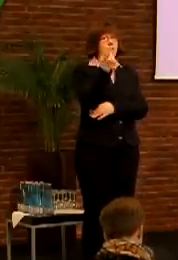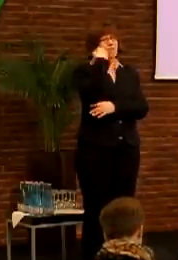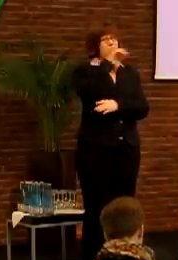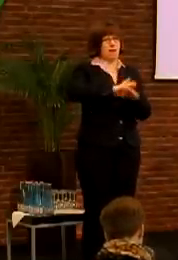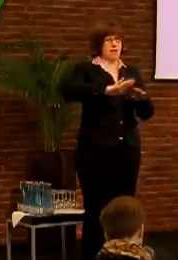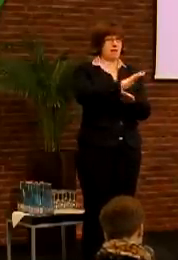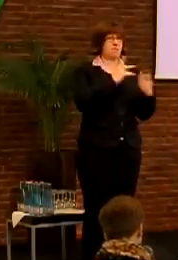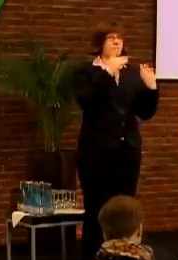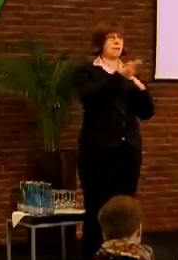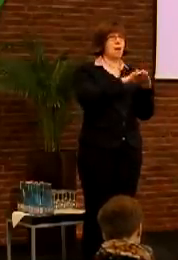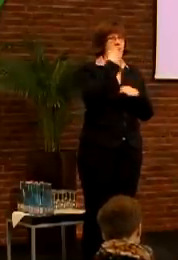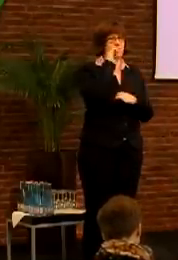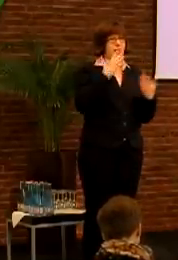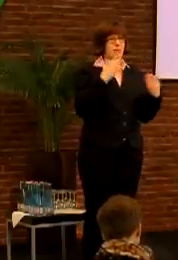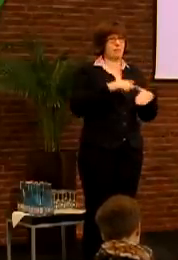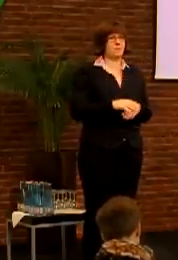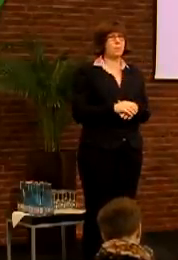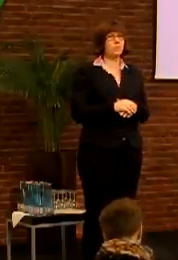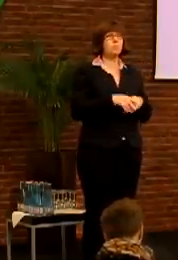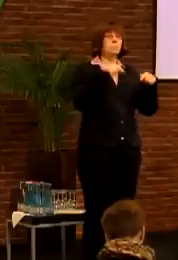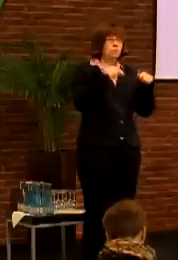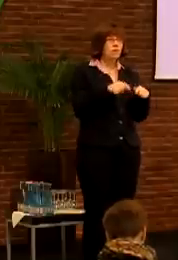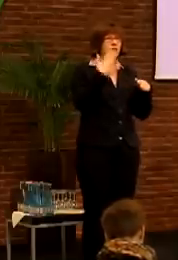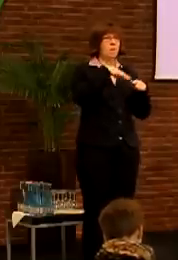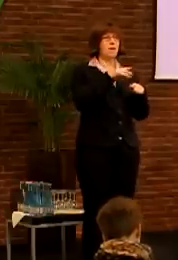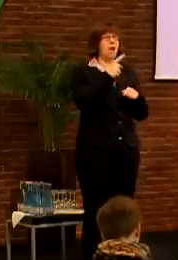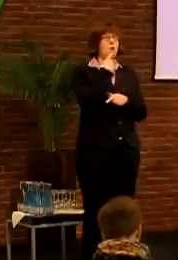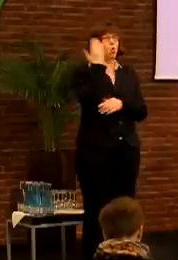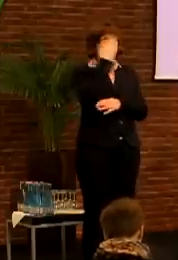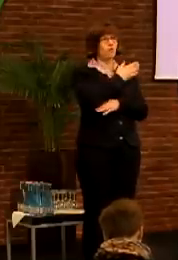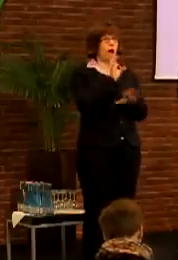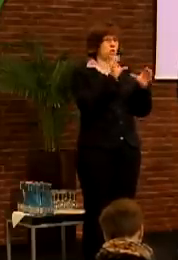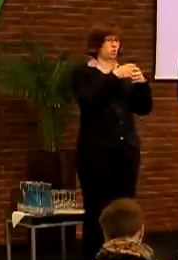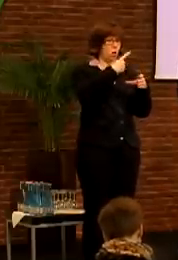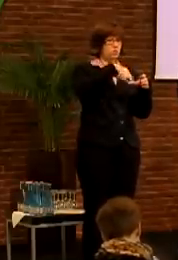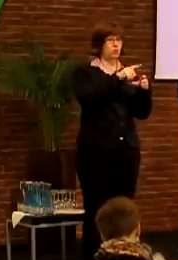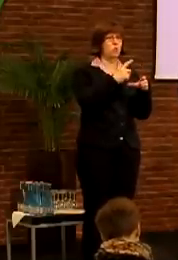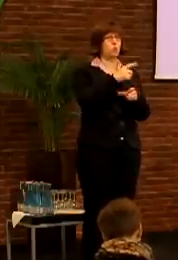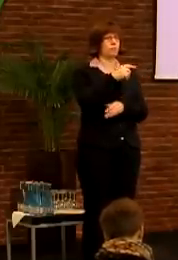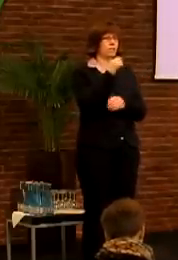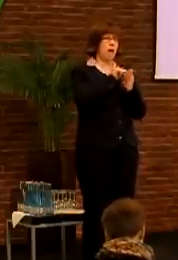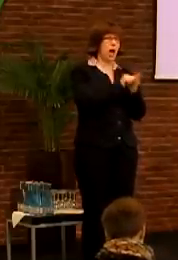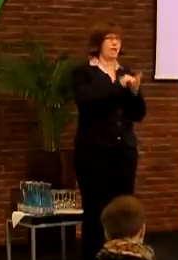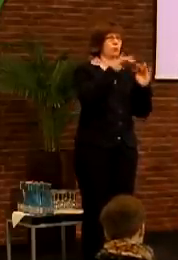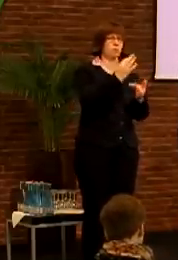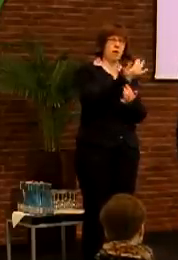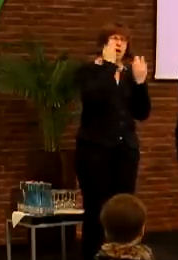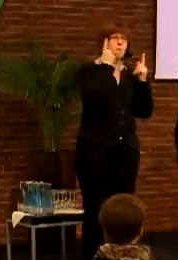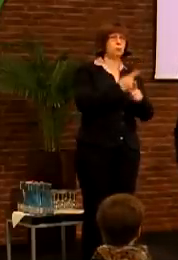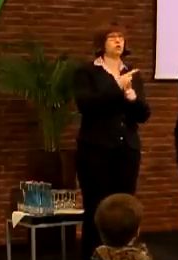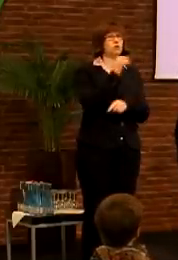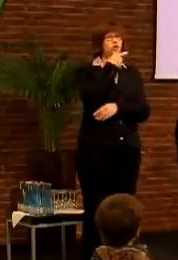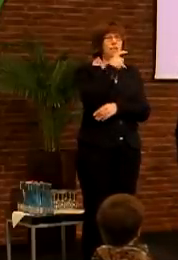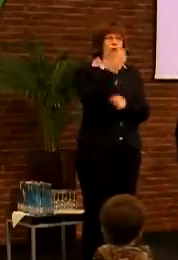Berlin, beim Land Berlin. Hier regiert ja mit Rot-Schwarz eine Koalition, die den Eindruck vermittelt, als müsse sie beim